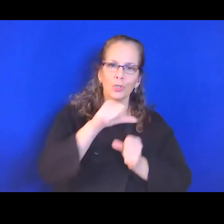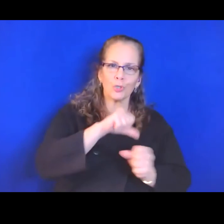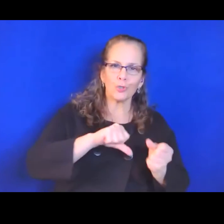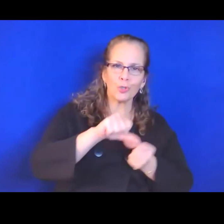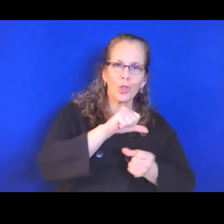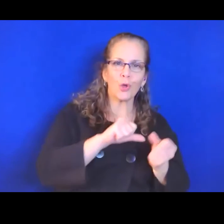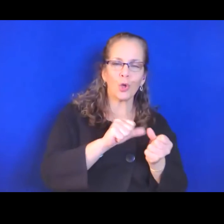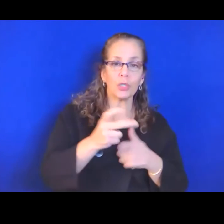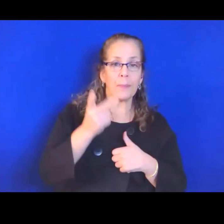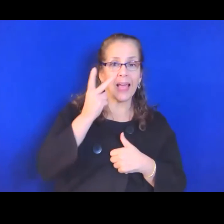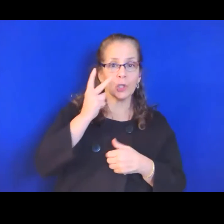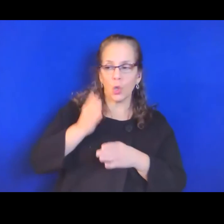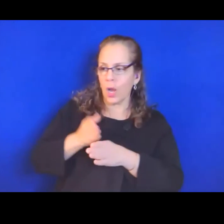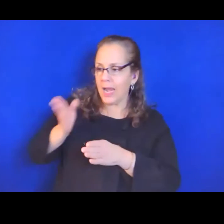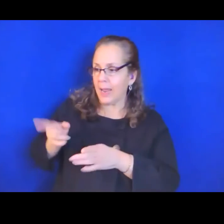候